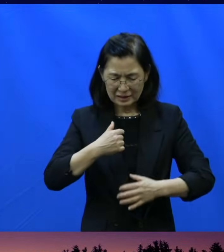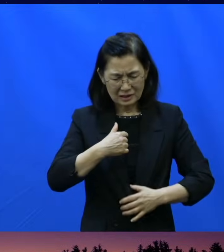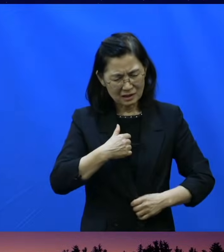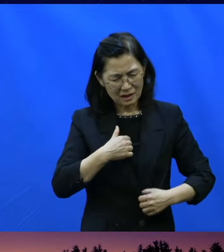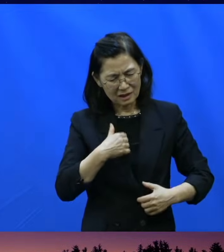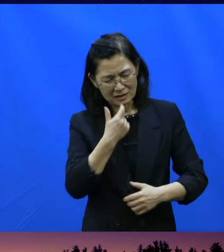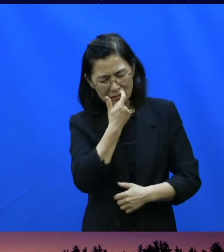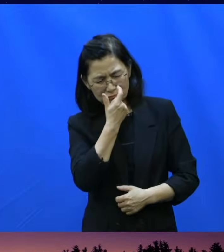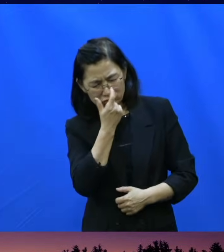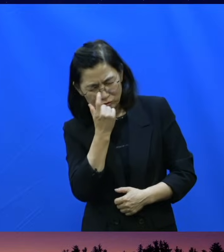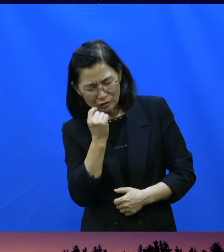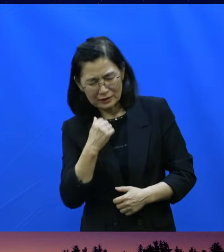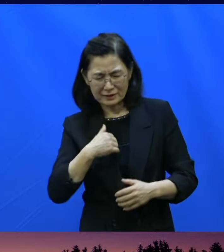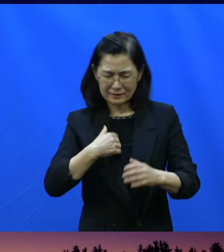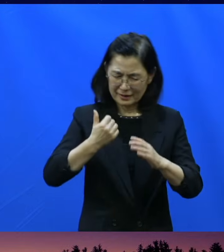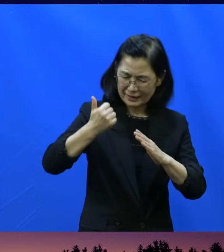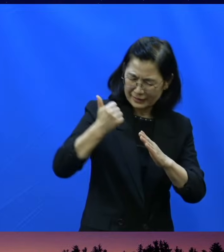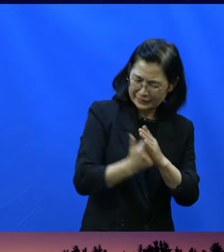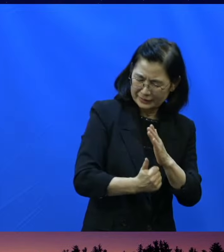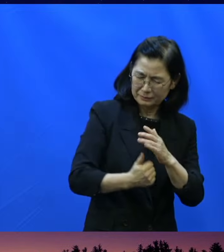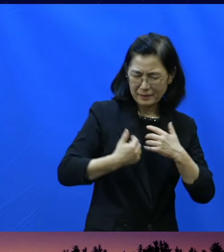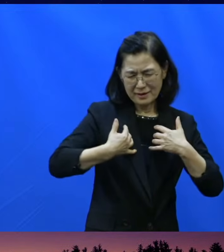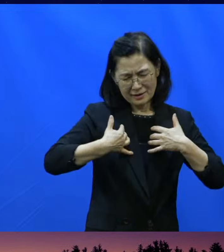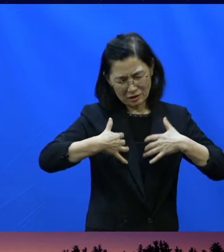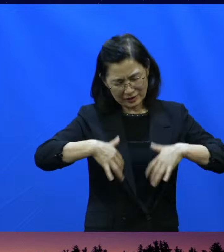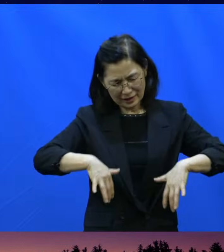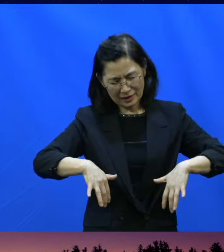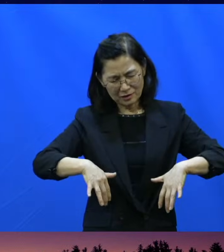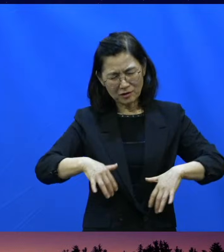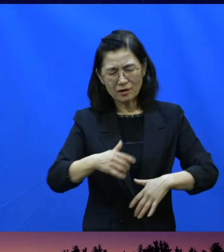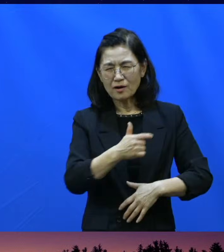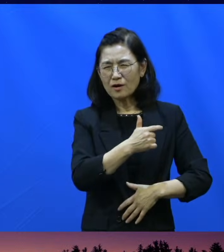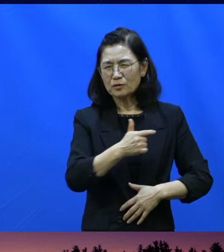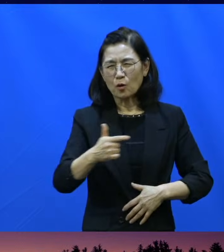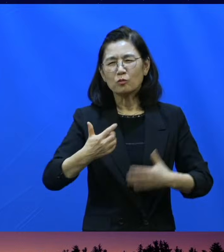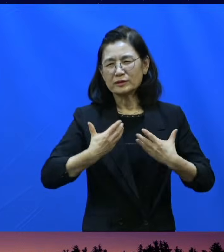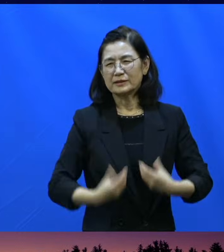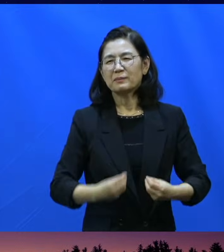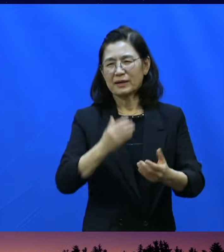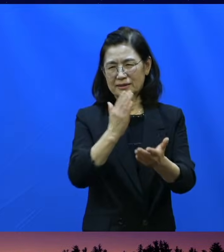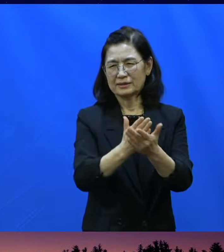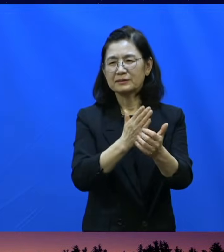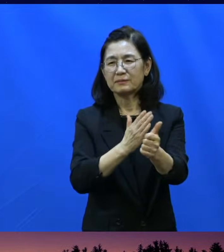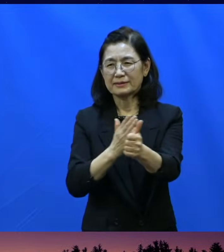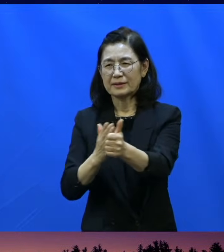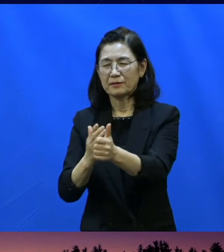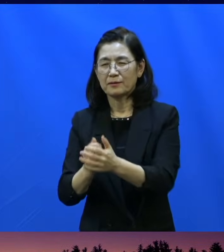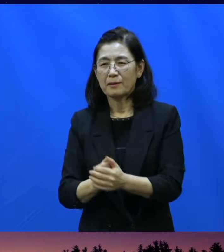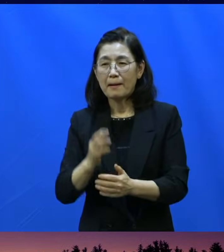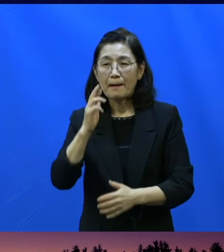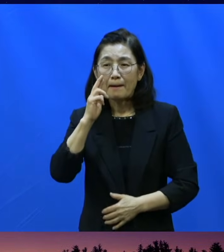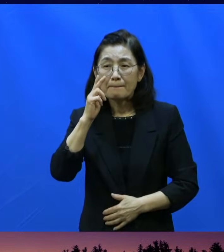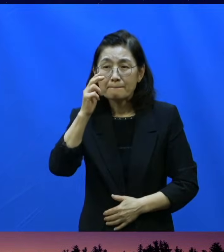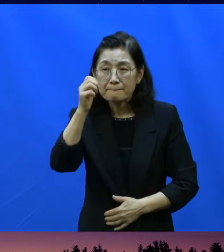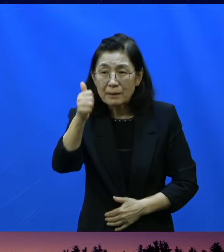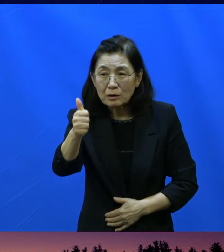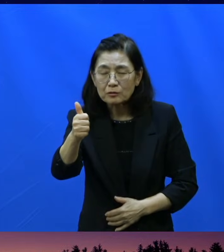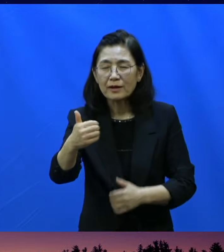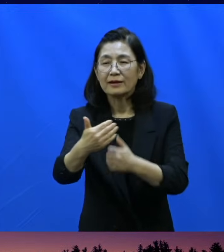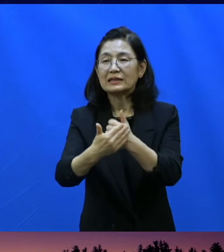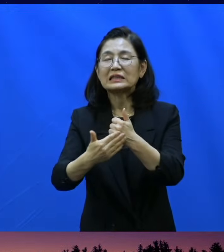우리의 과거의 실패나 우리 연약함들이 크지만 오늘 바울의 이 고백이, 이